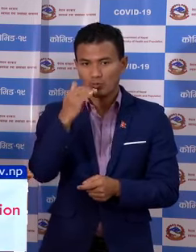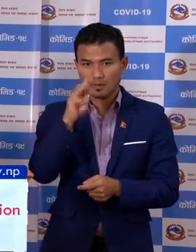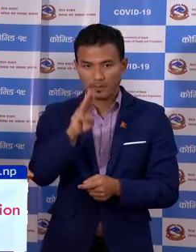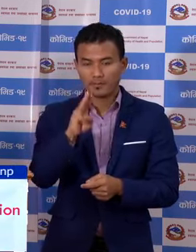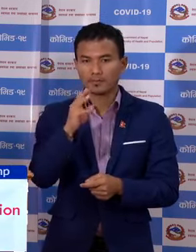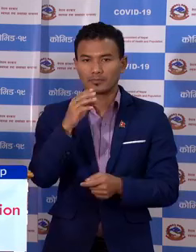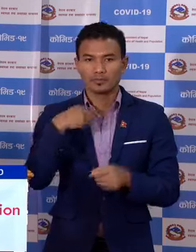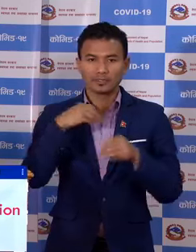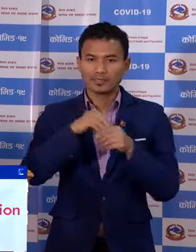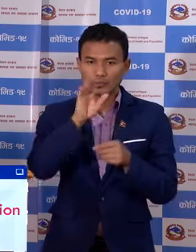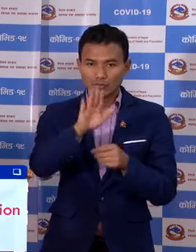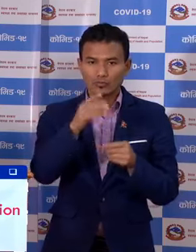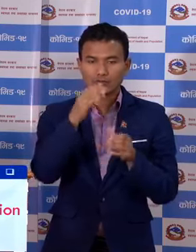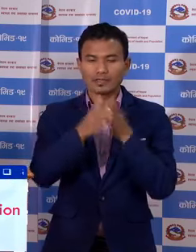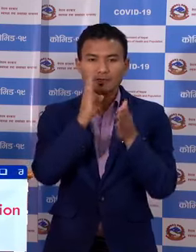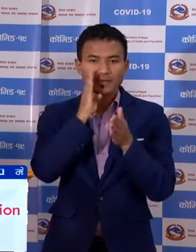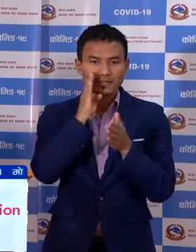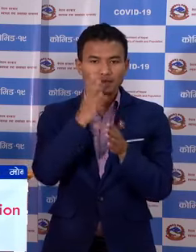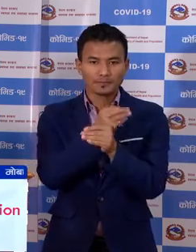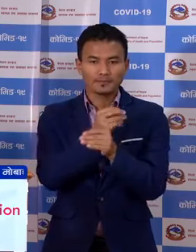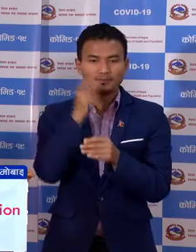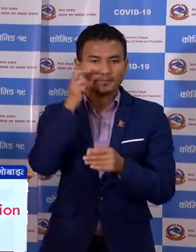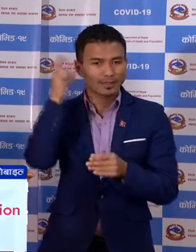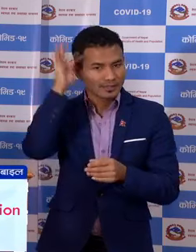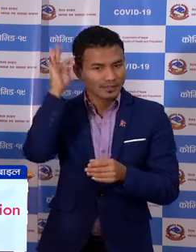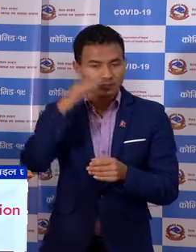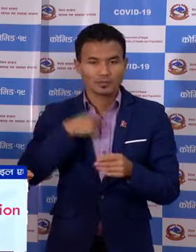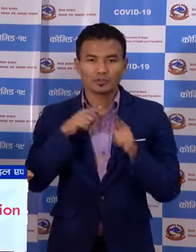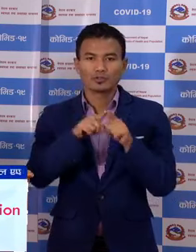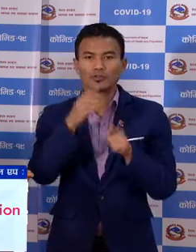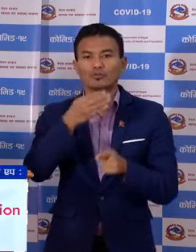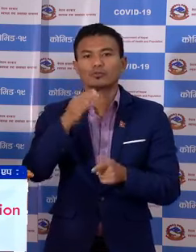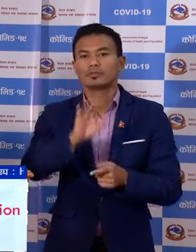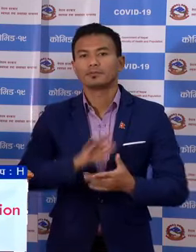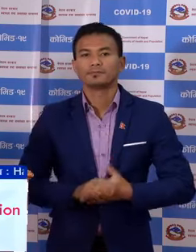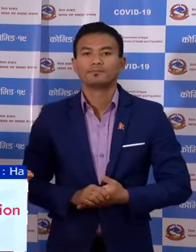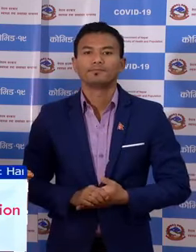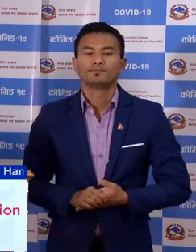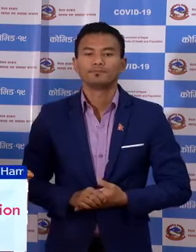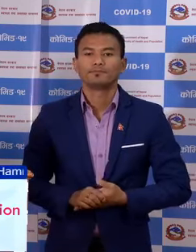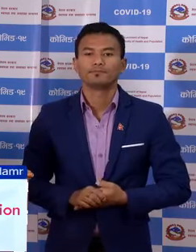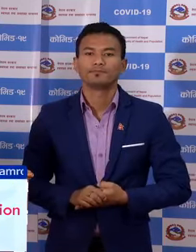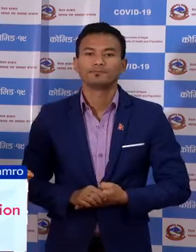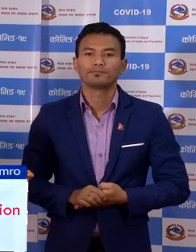सांकेतिक भाषाको निम्ति दिनेश श्रेष्ठज्यू मसँगै हुनुहुन्छ।